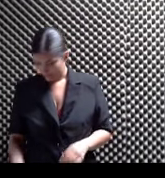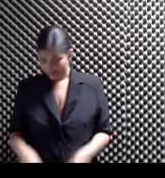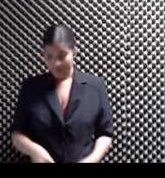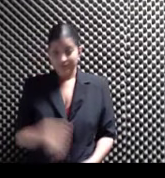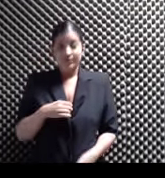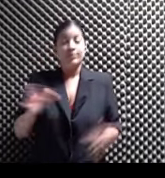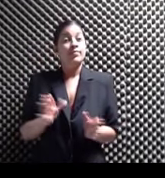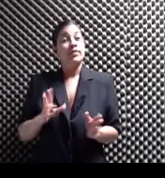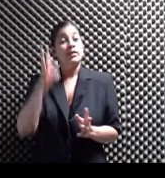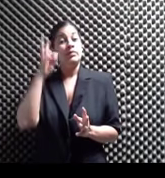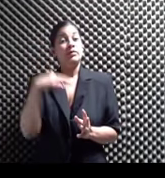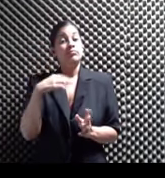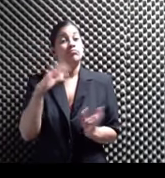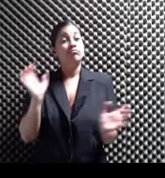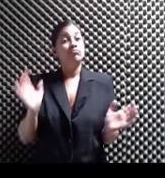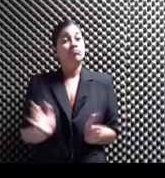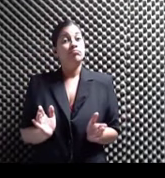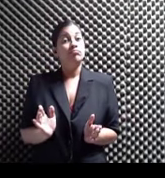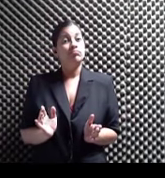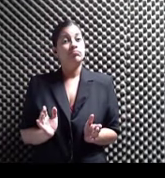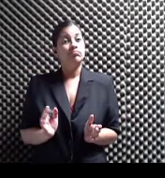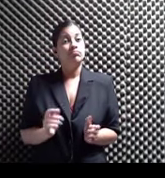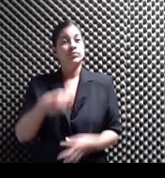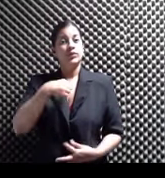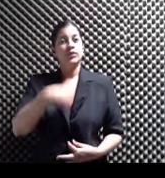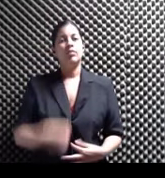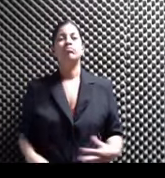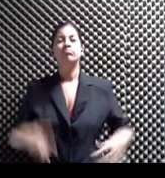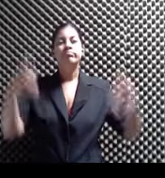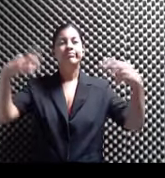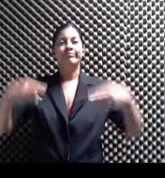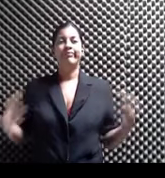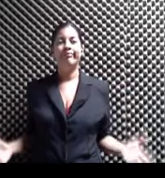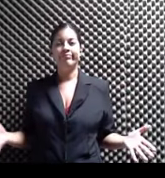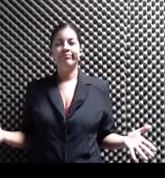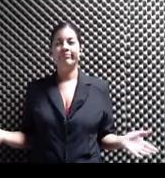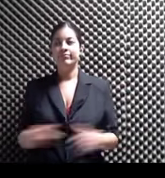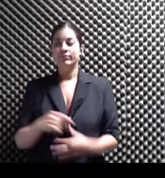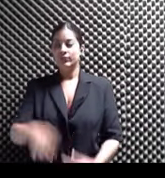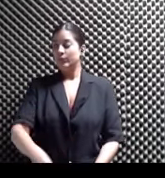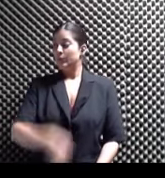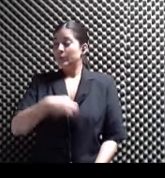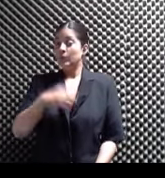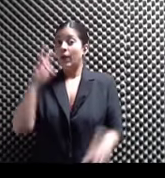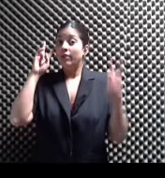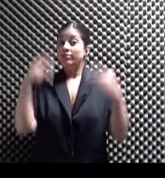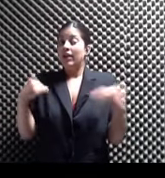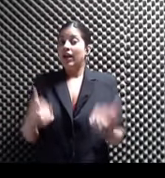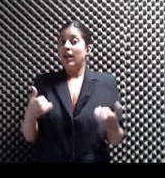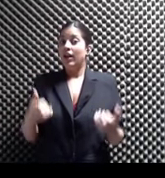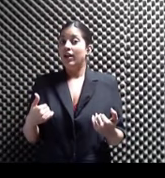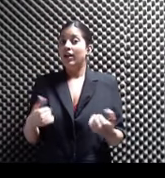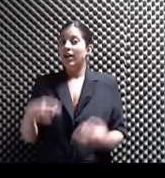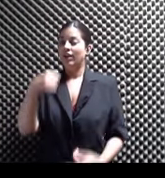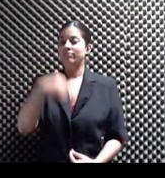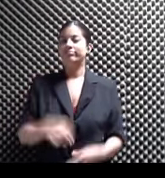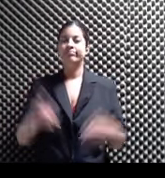Nena, ¿tú crees que esto me queda chiquito? Mira, a ver, mírame con el puesto. Ahora mírame sin el puesto. Ahora mírame con